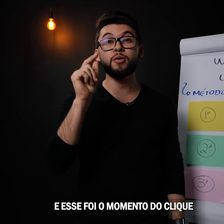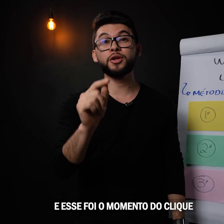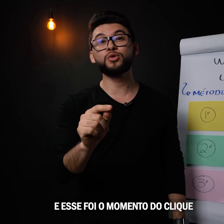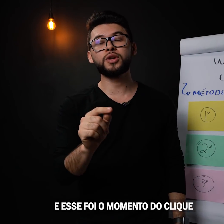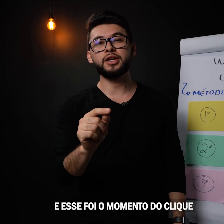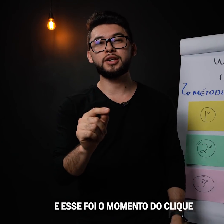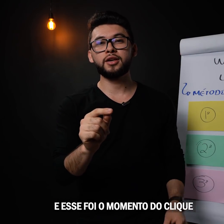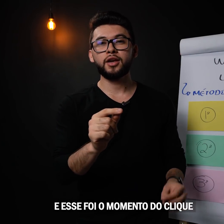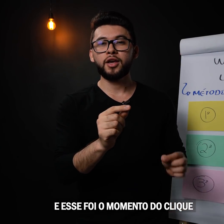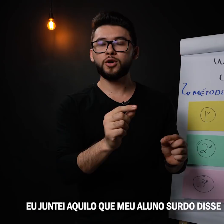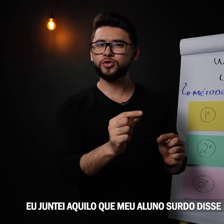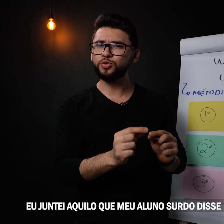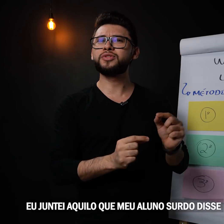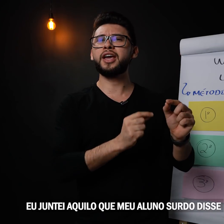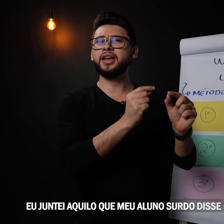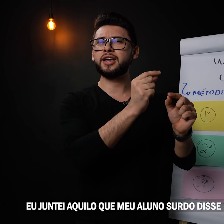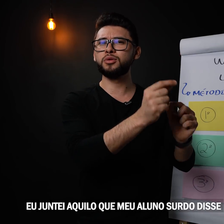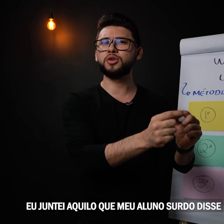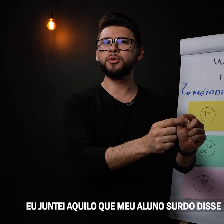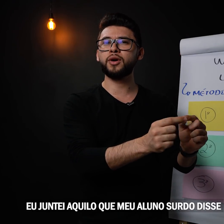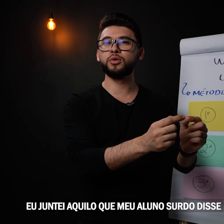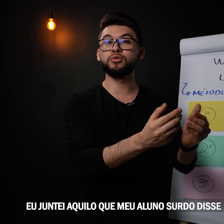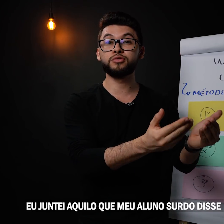momento do clique. Eu juntei aquilo que meu aluno surdo